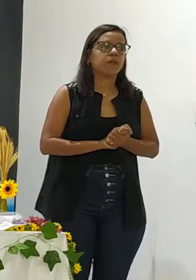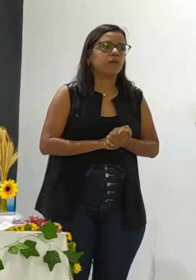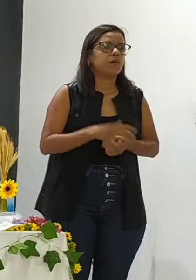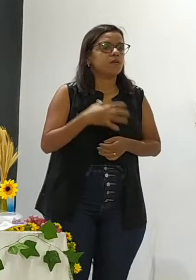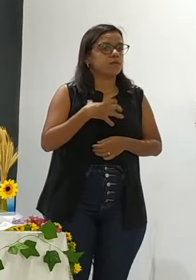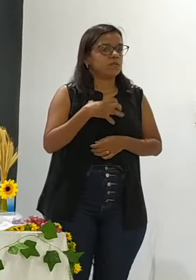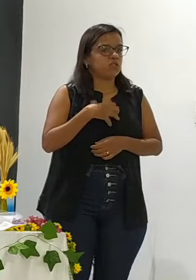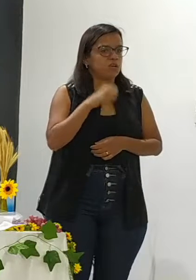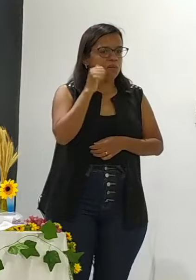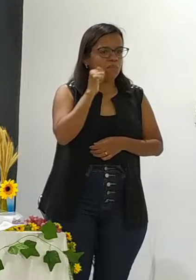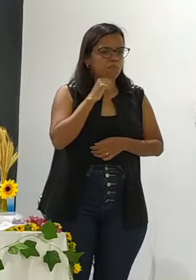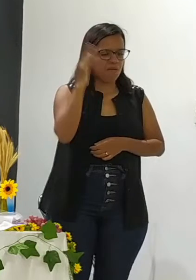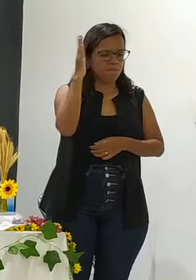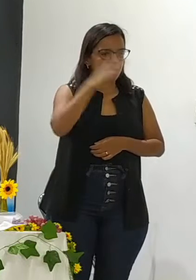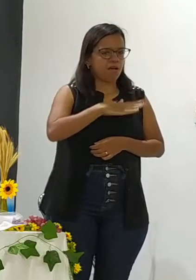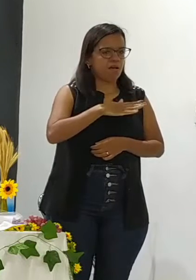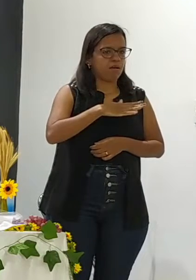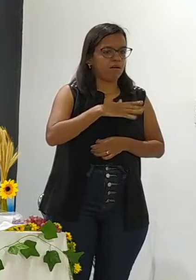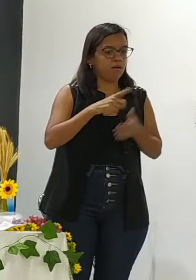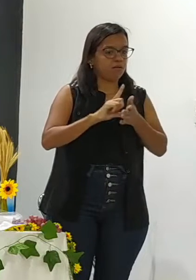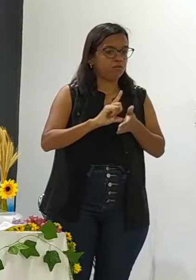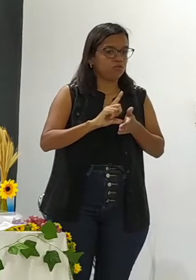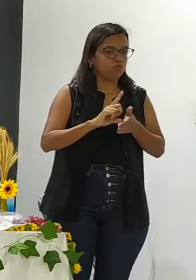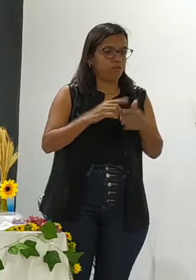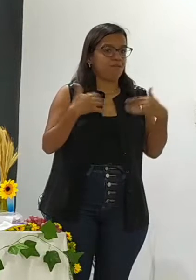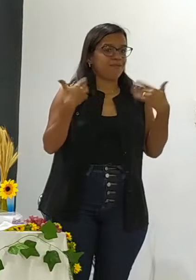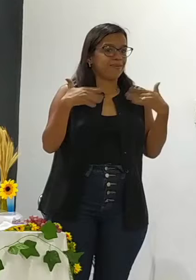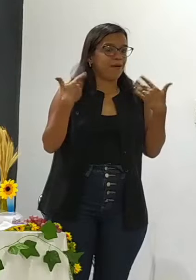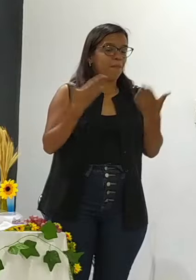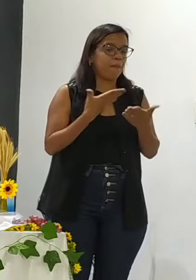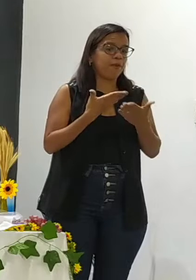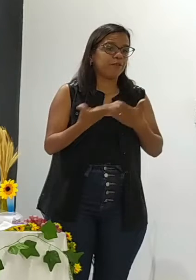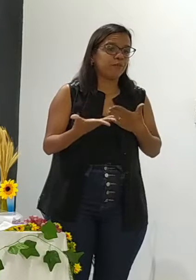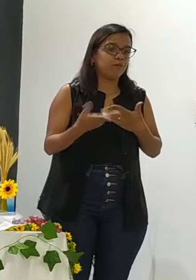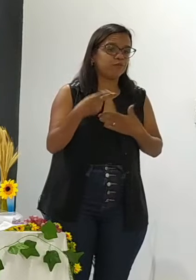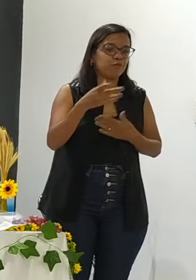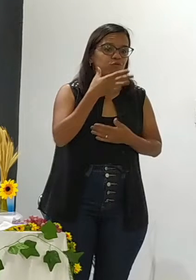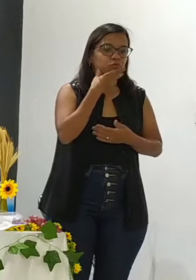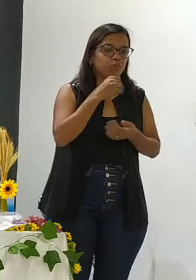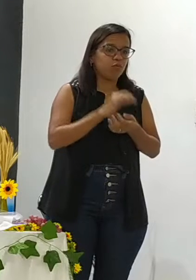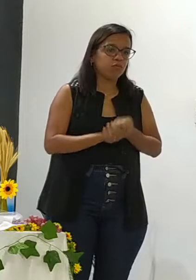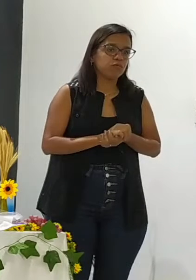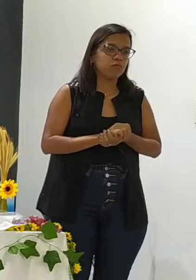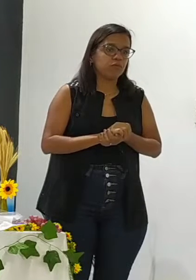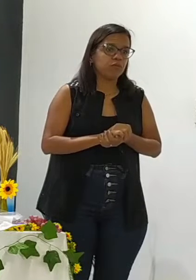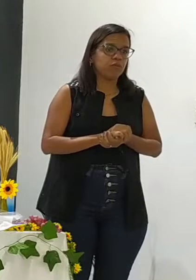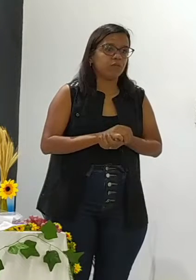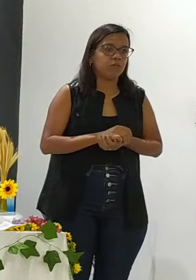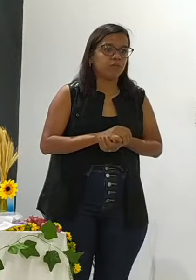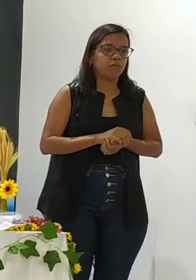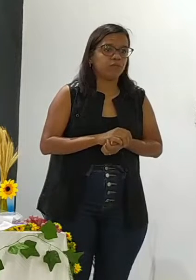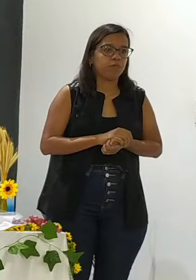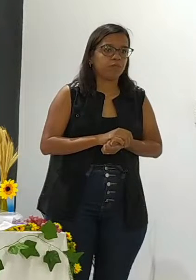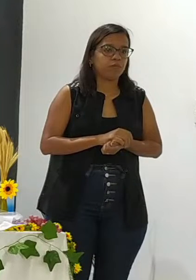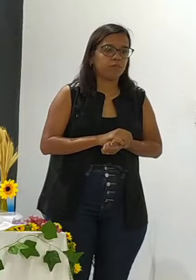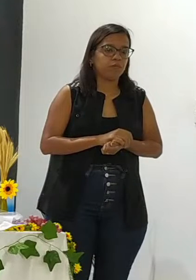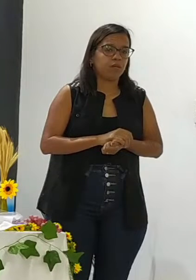Se sente uma mulher amada, porque perdeu seu esposo e seus 2 filhos, e ficou somente com 2